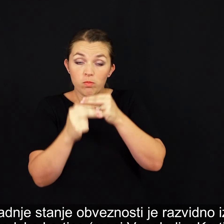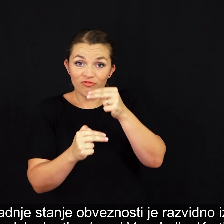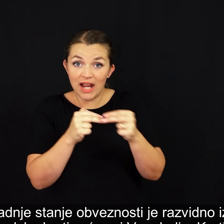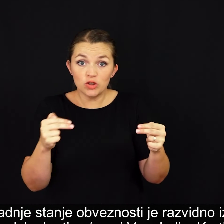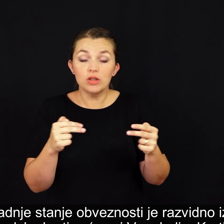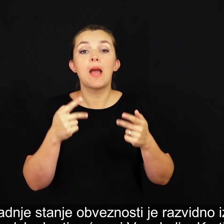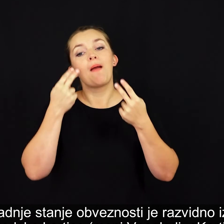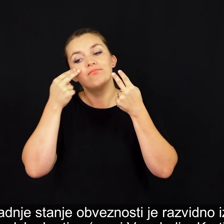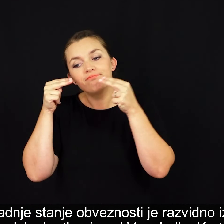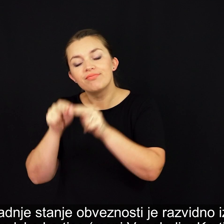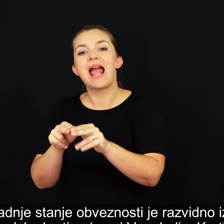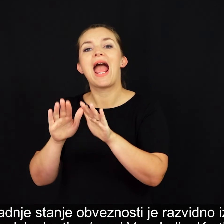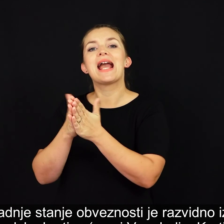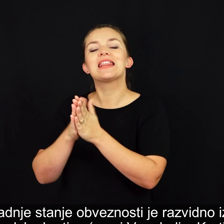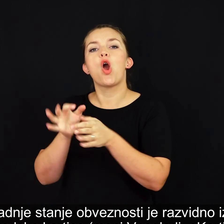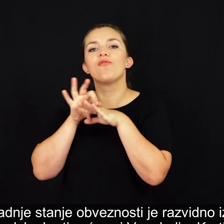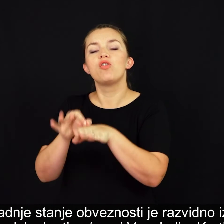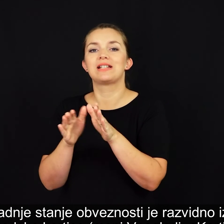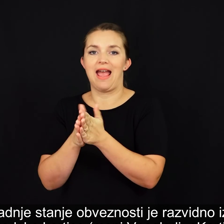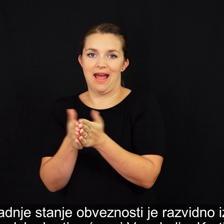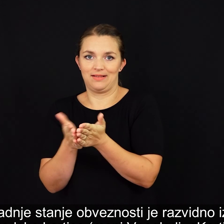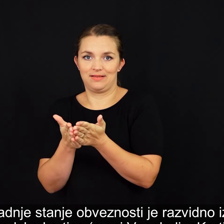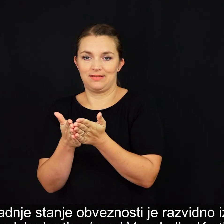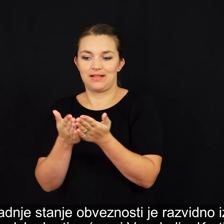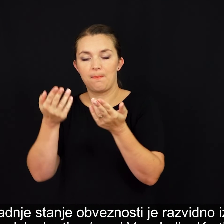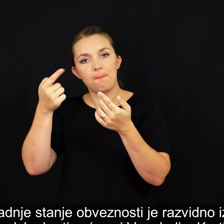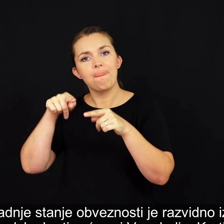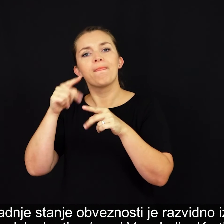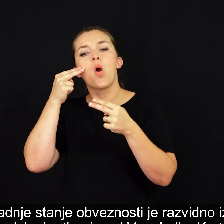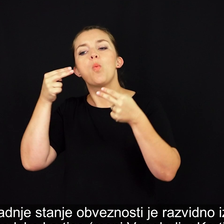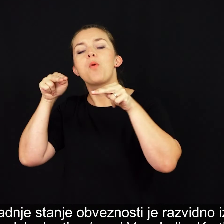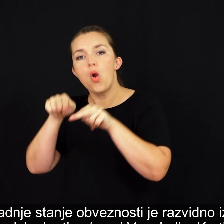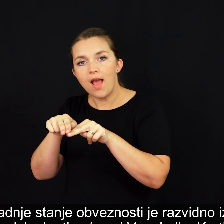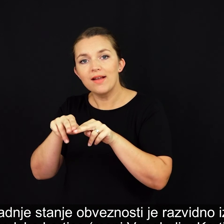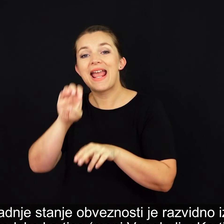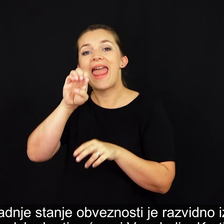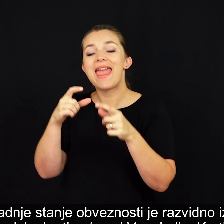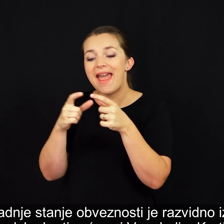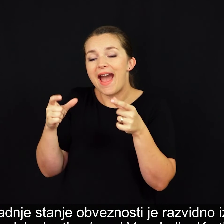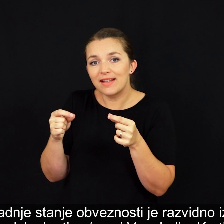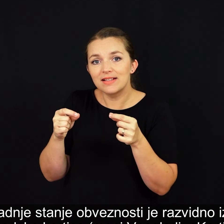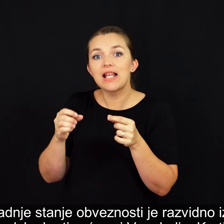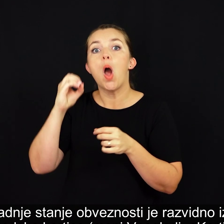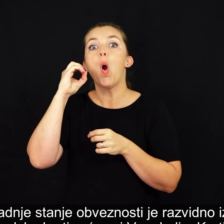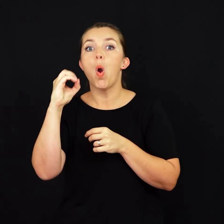je razvidno iz knjigovodske kartice, meni Vpogledi, e-kartica O.